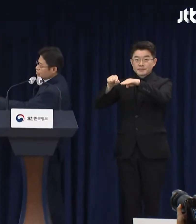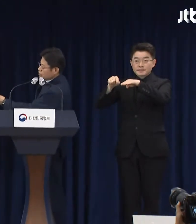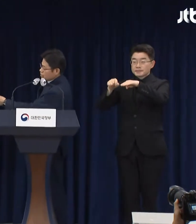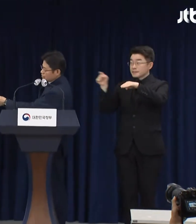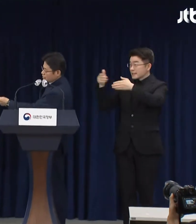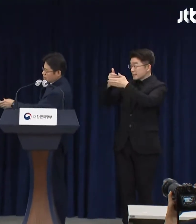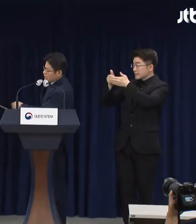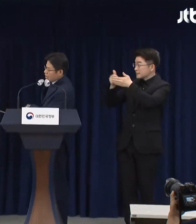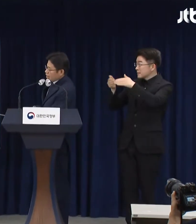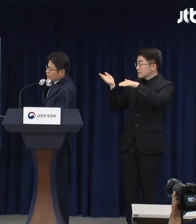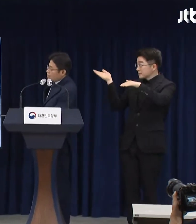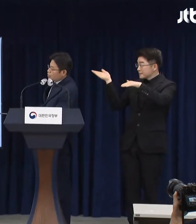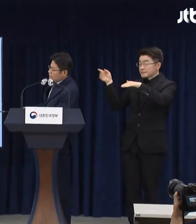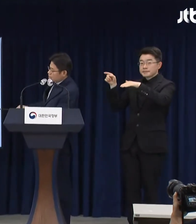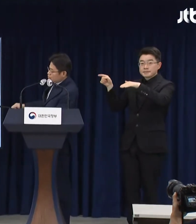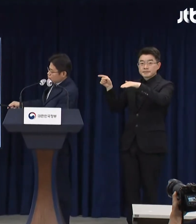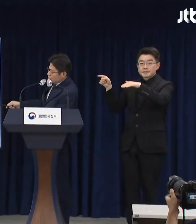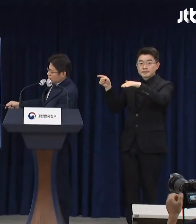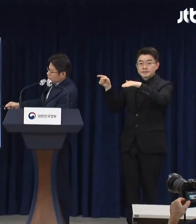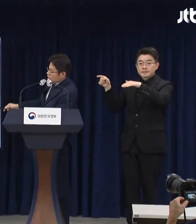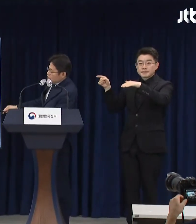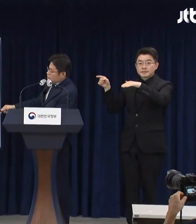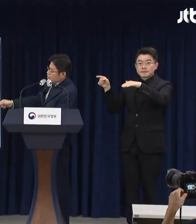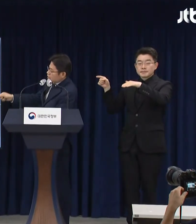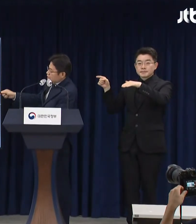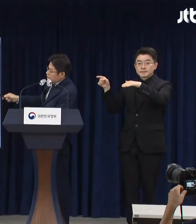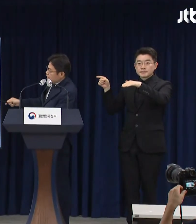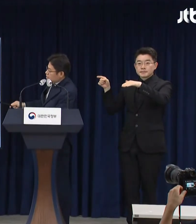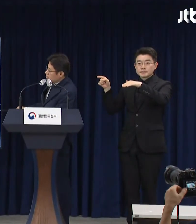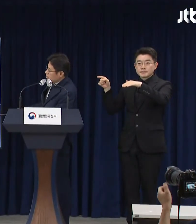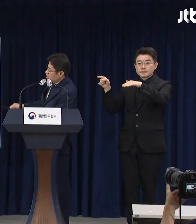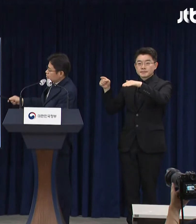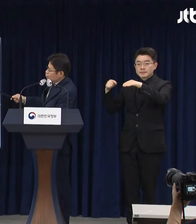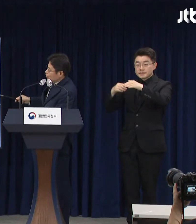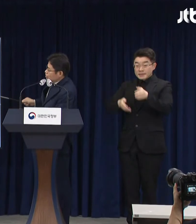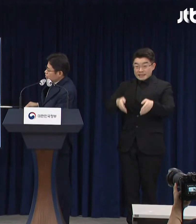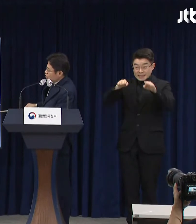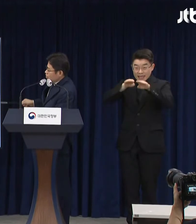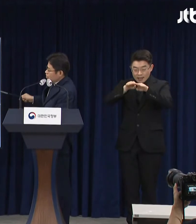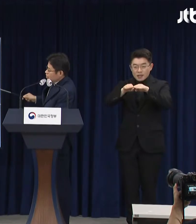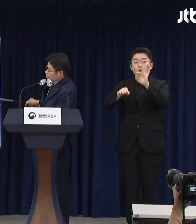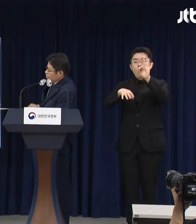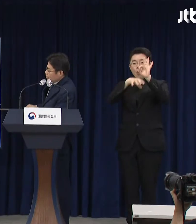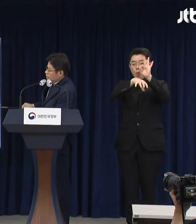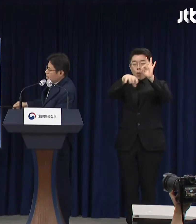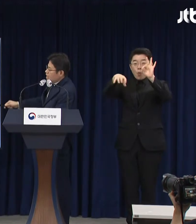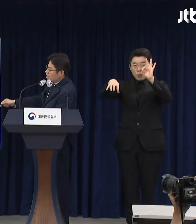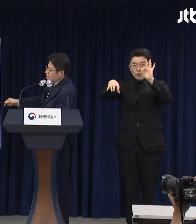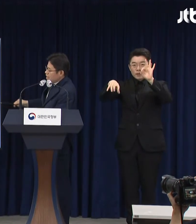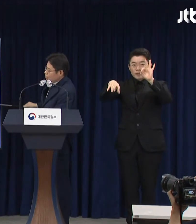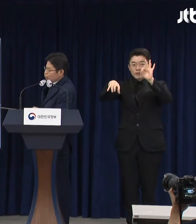그림에서 보시는 것처럼 K4 탱크군은 10개의 탱크씩 묶여서